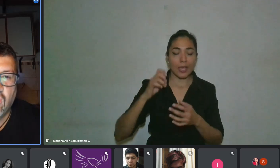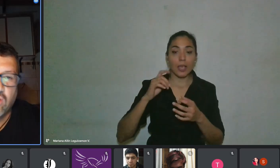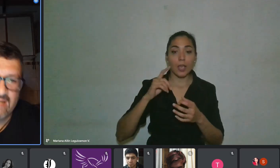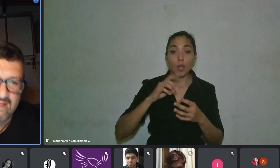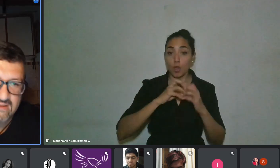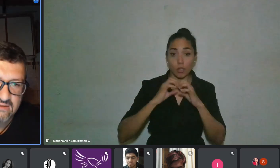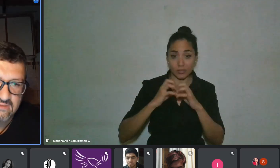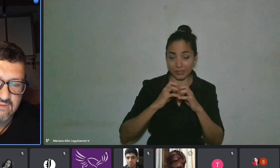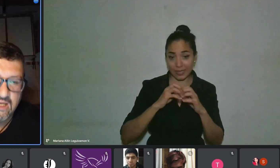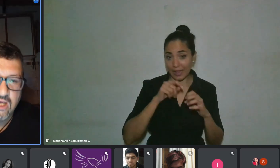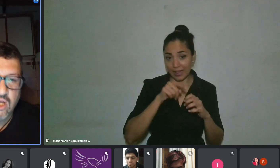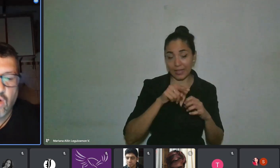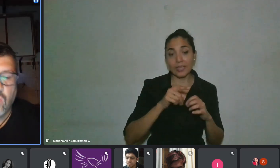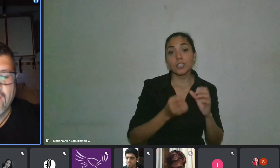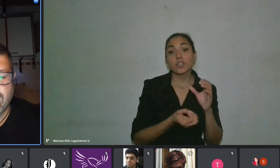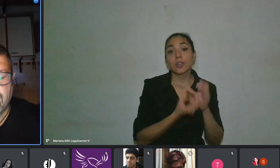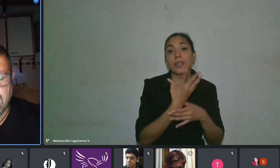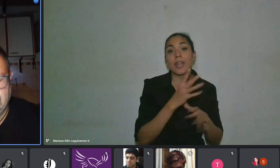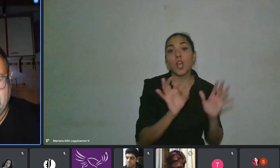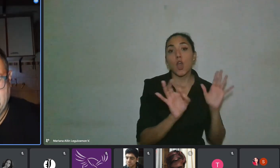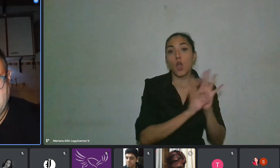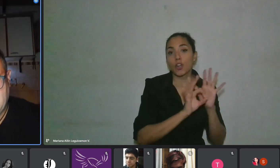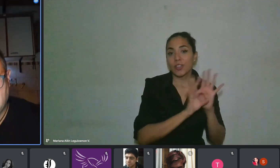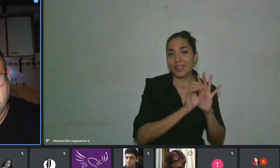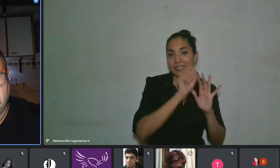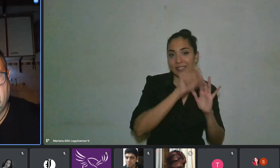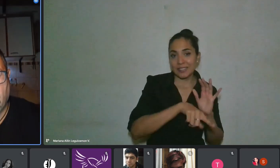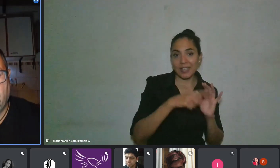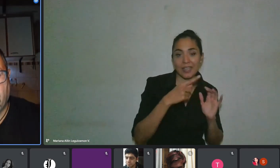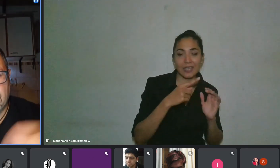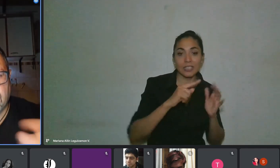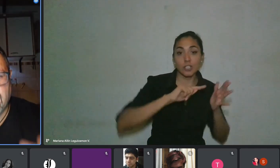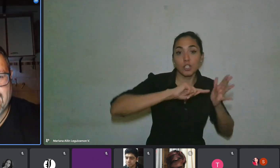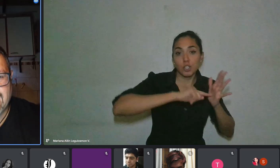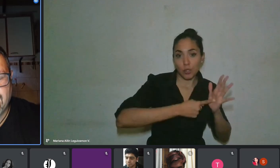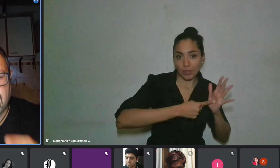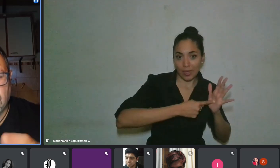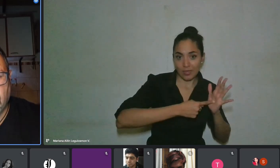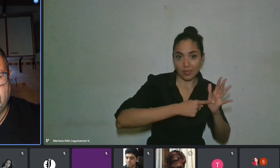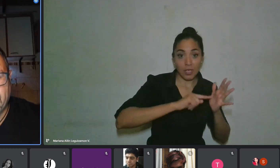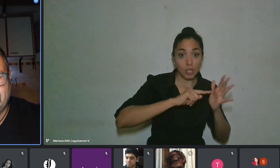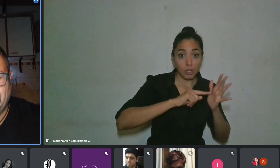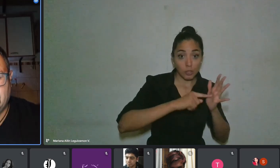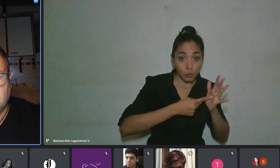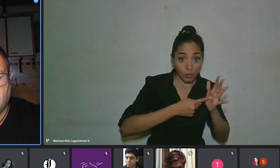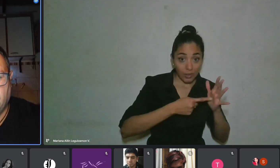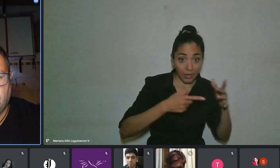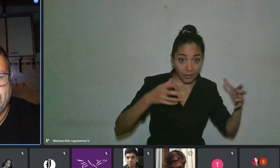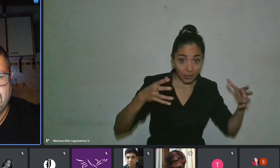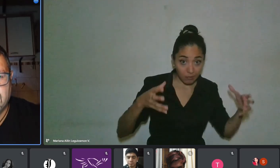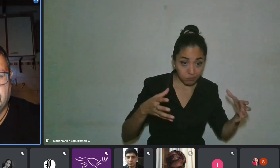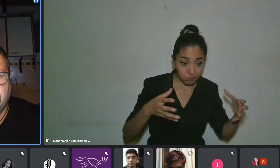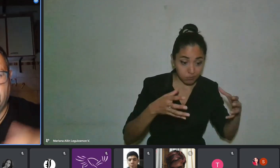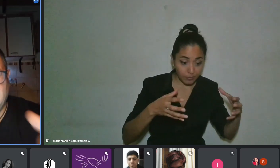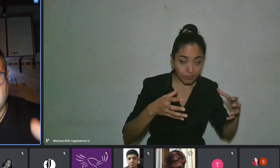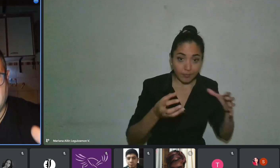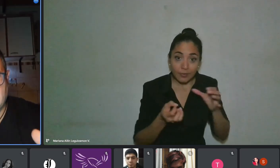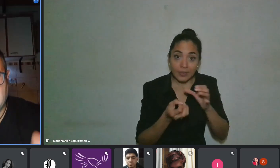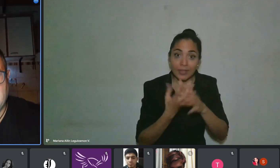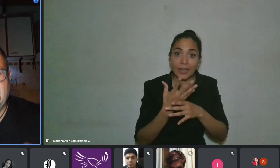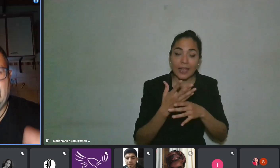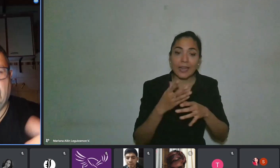sanciona ordenanzas. Luego, las ciudades van conformando departamentos, los departamentos conforman